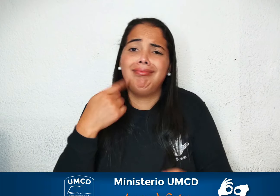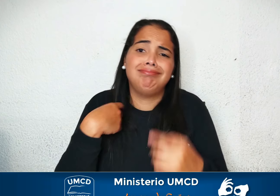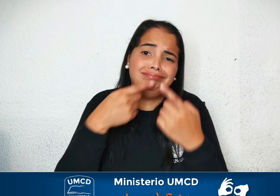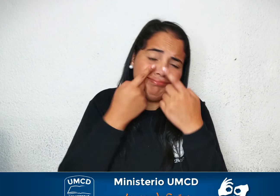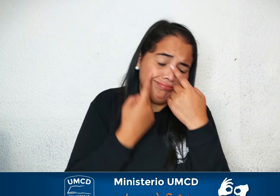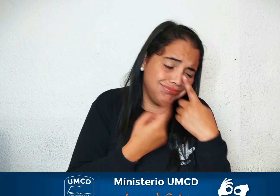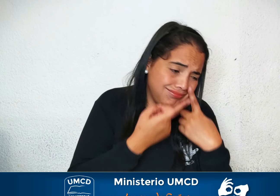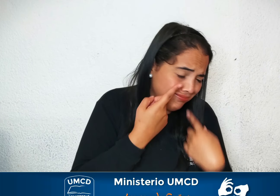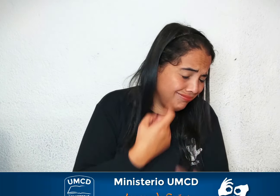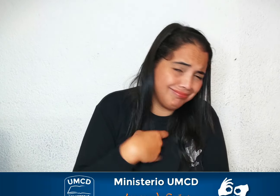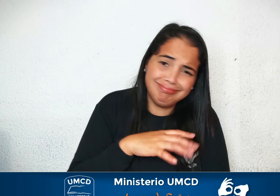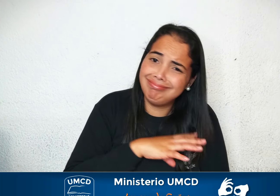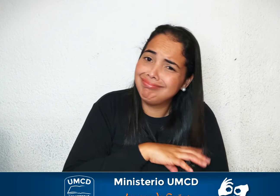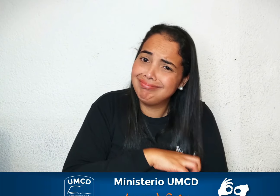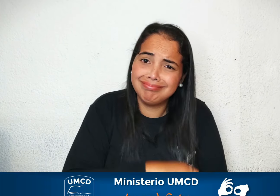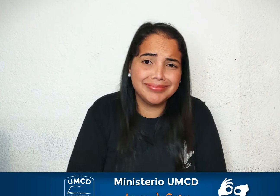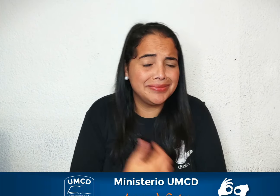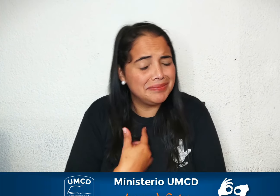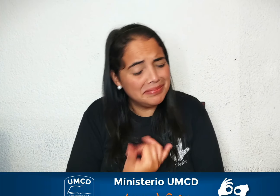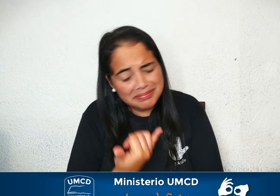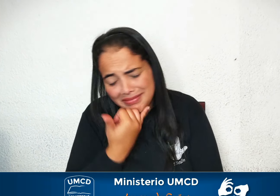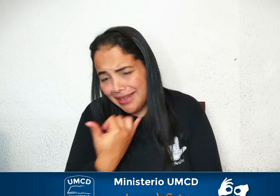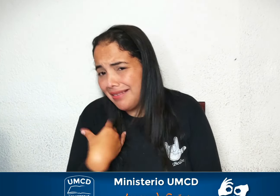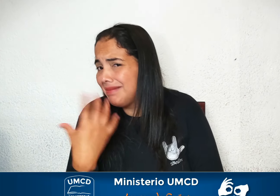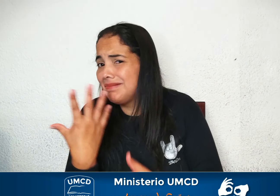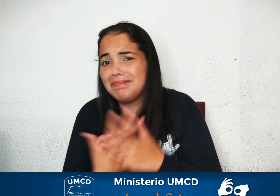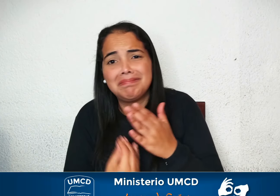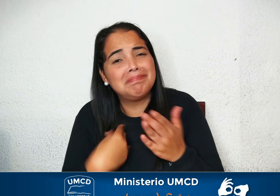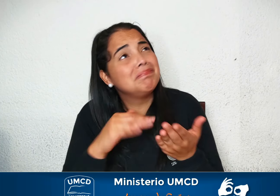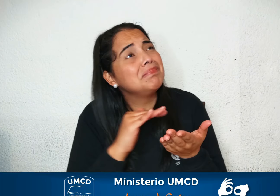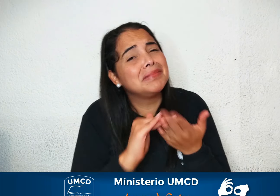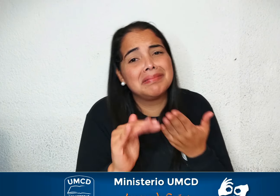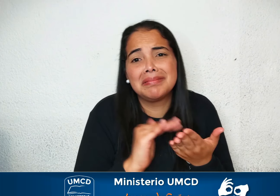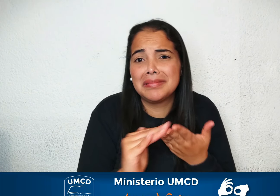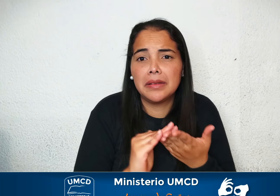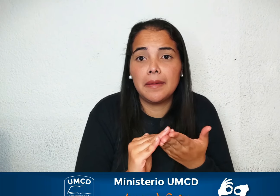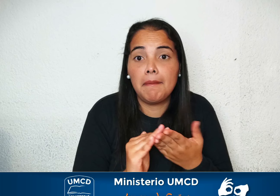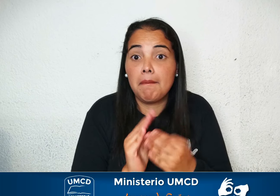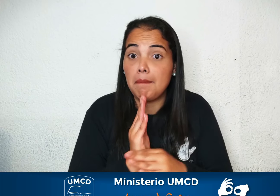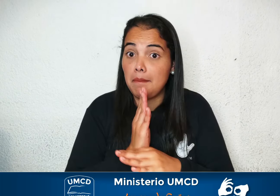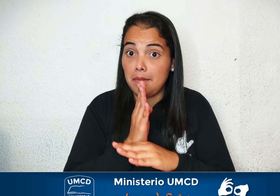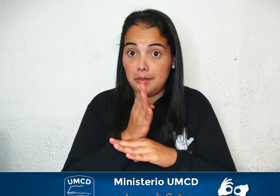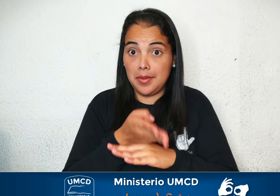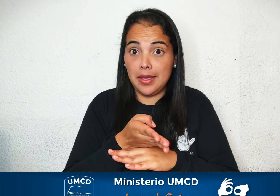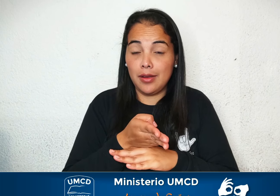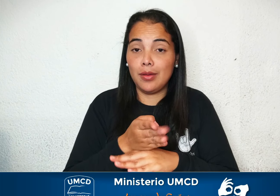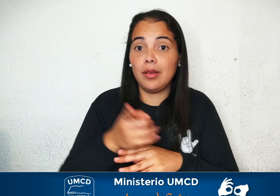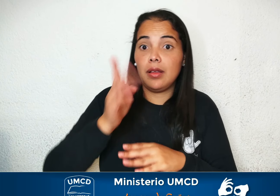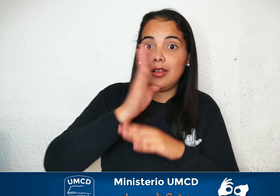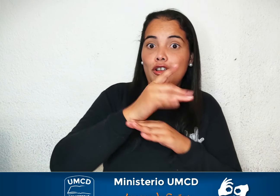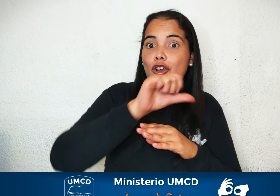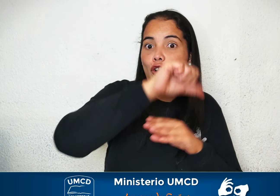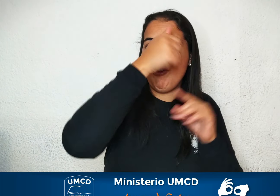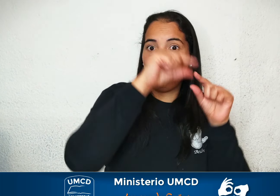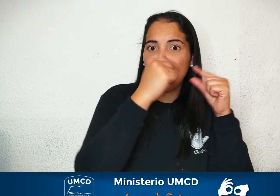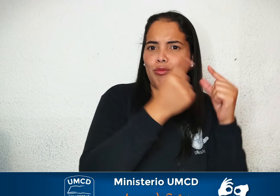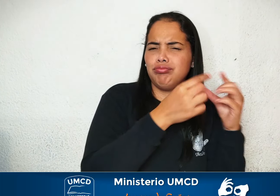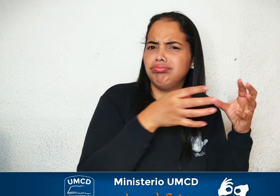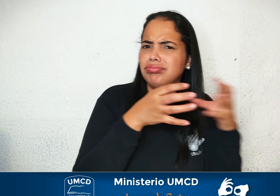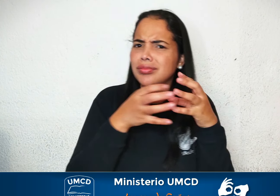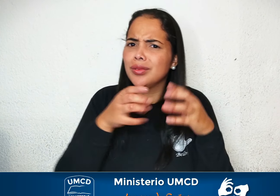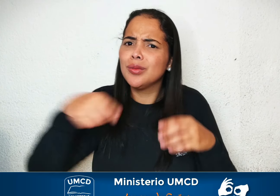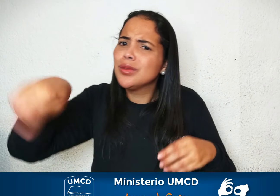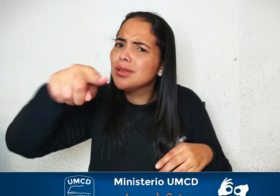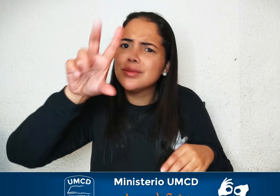corazón compungido, reconociendo su error, piden perdón. Pero en ese instante los levitas se le acercan y le